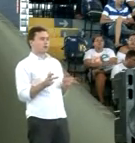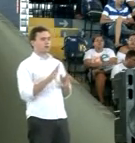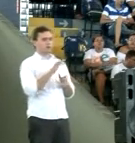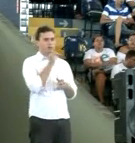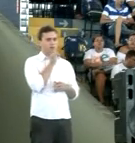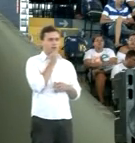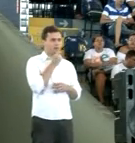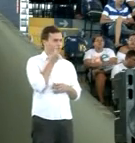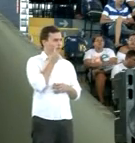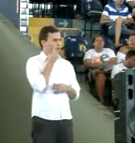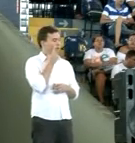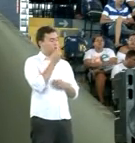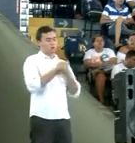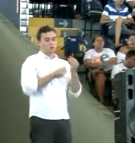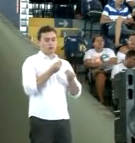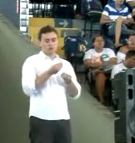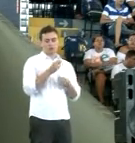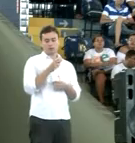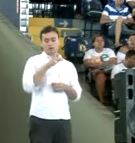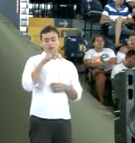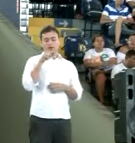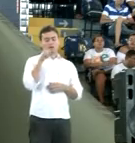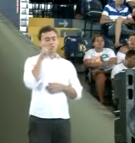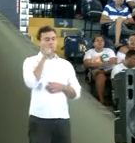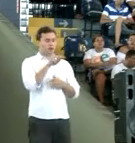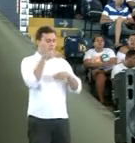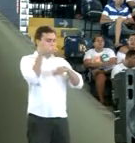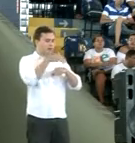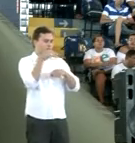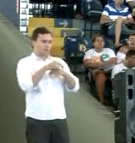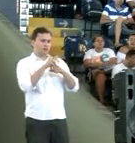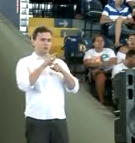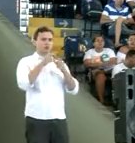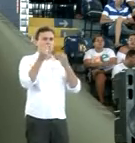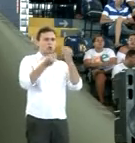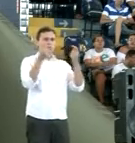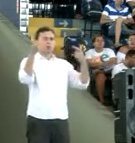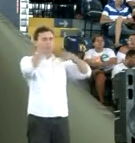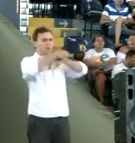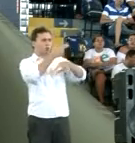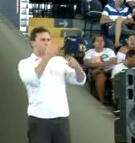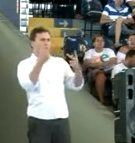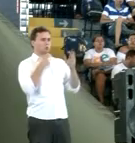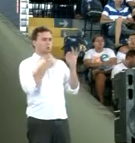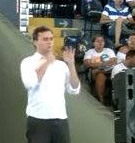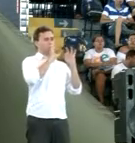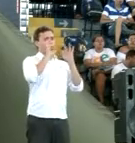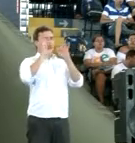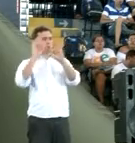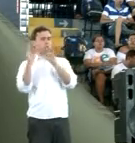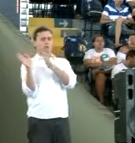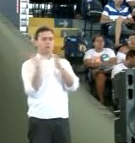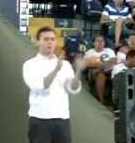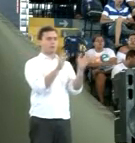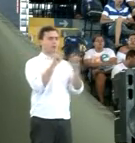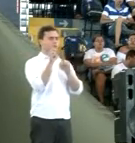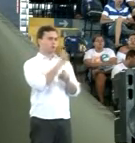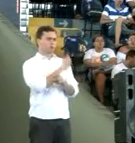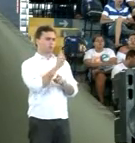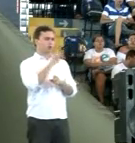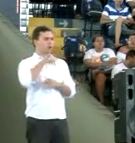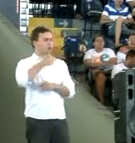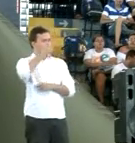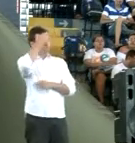O aluno que não usa matemática com fórmulas, com métodos já pré-estabelecidos. O aluno que usa muito